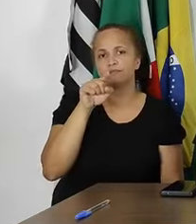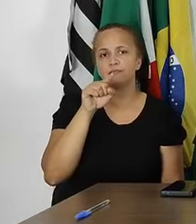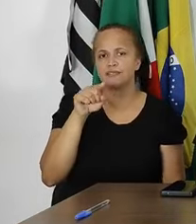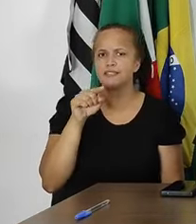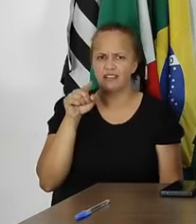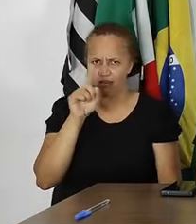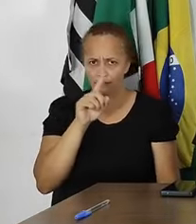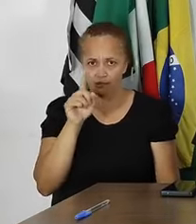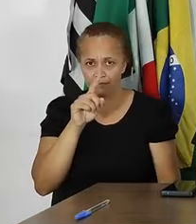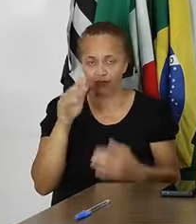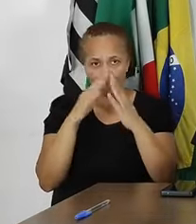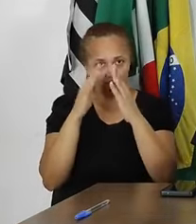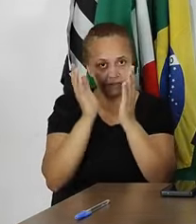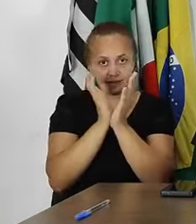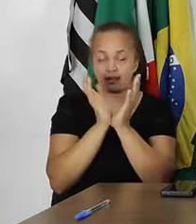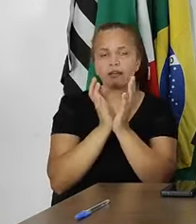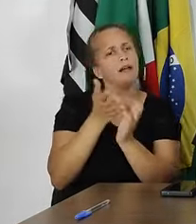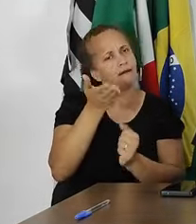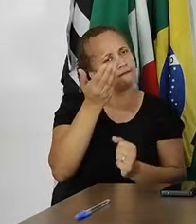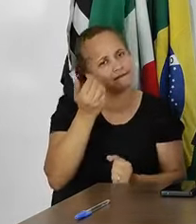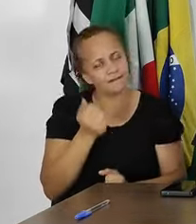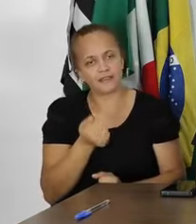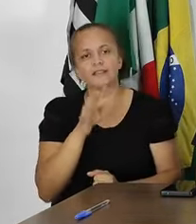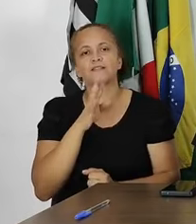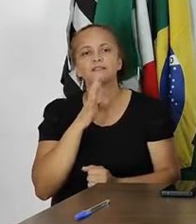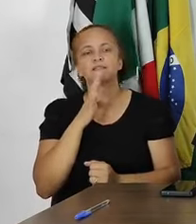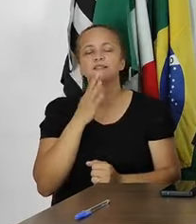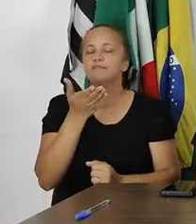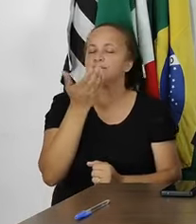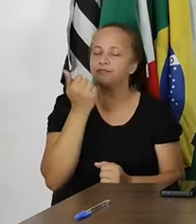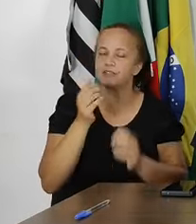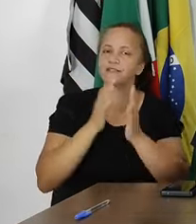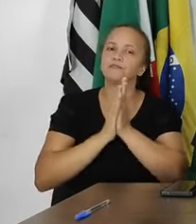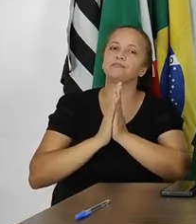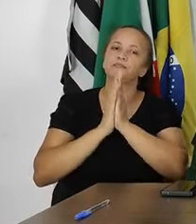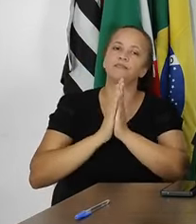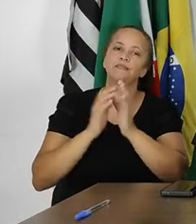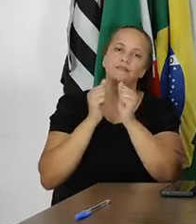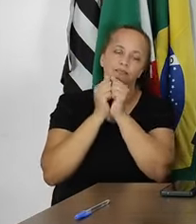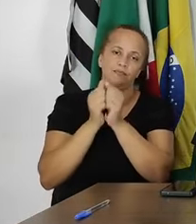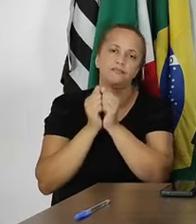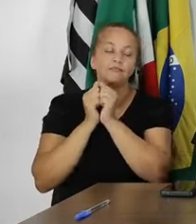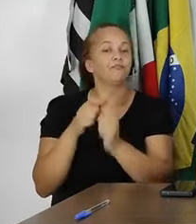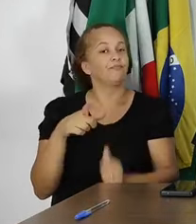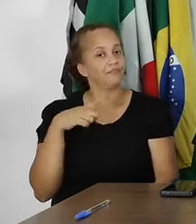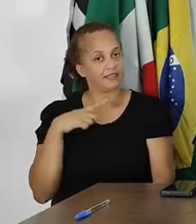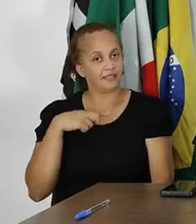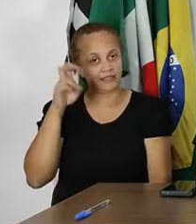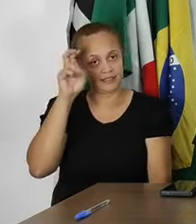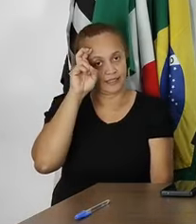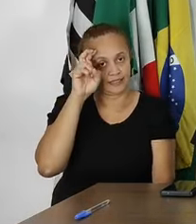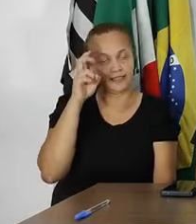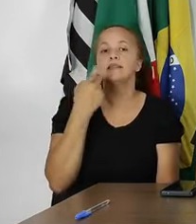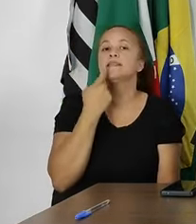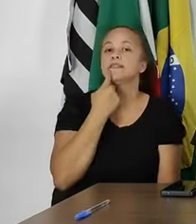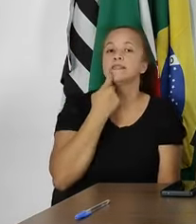de uma célula, você está perdendo. Venha estar conosco. Você tem as escolhas aí de quinta-feira às 20